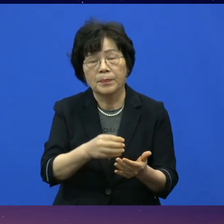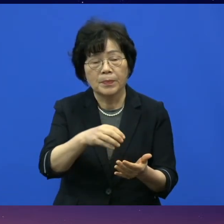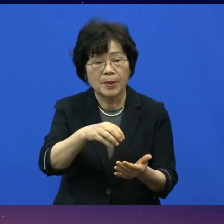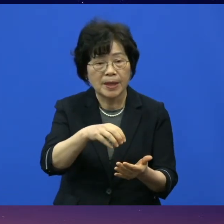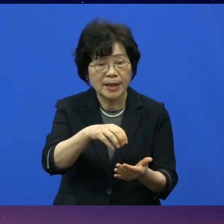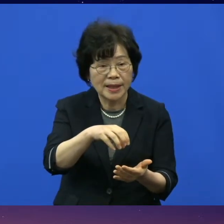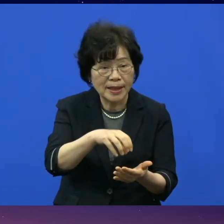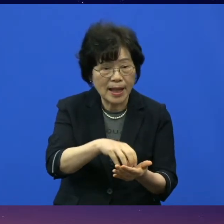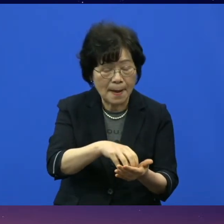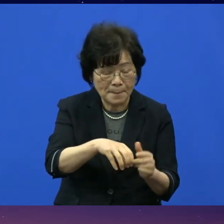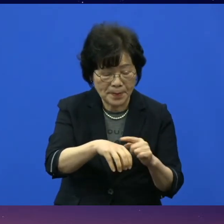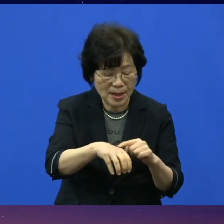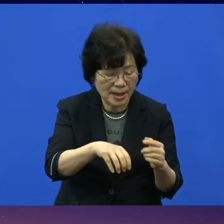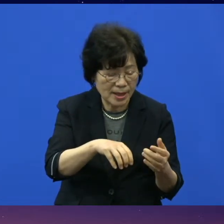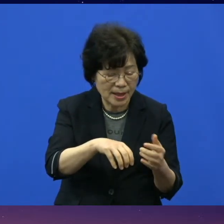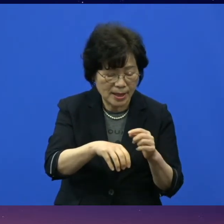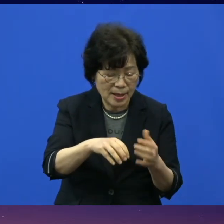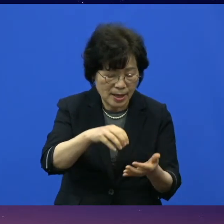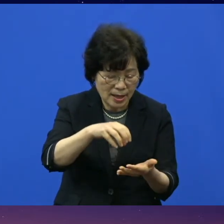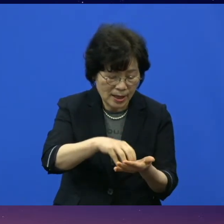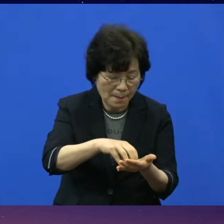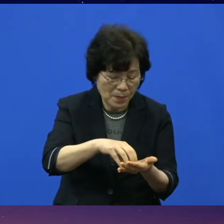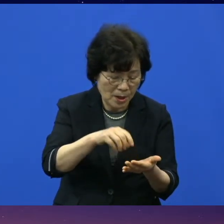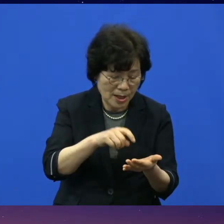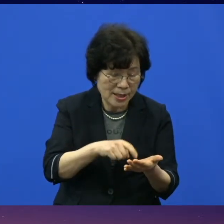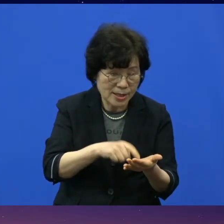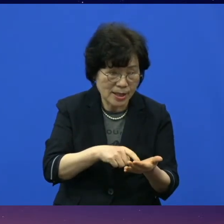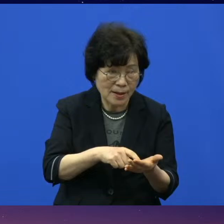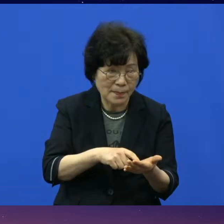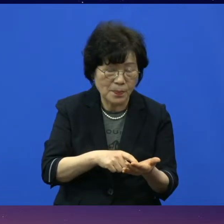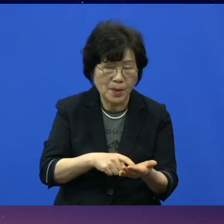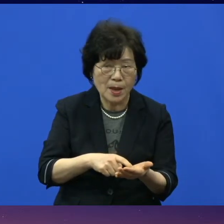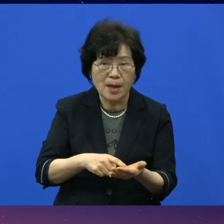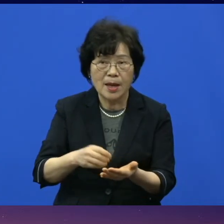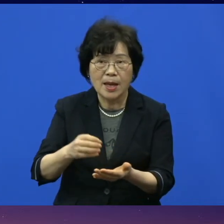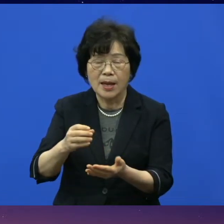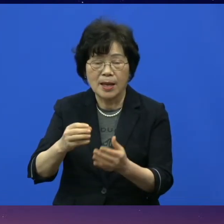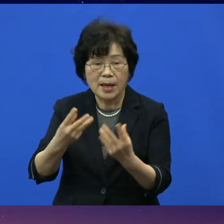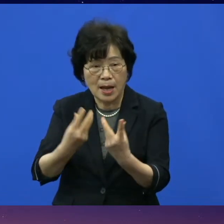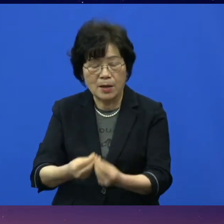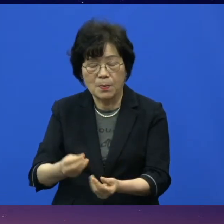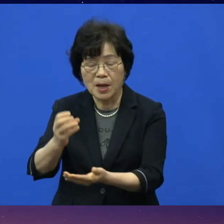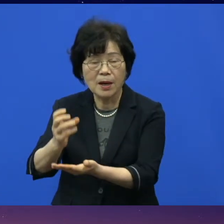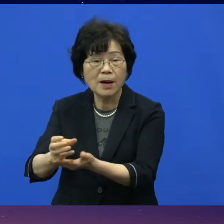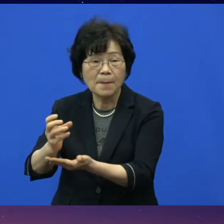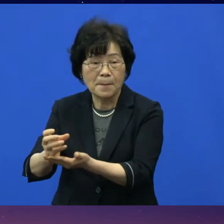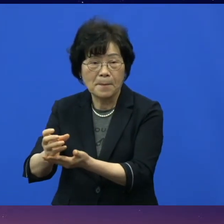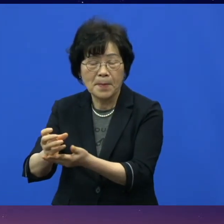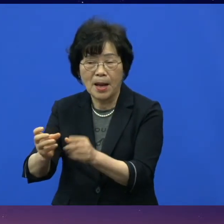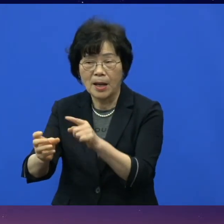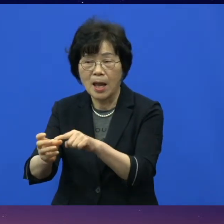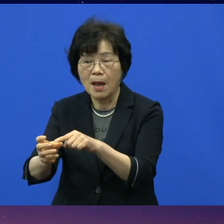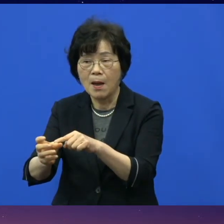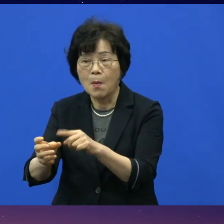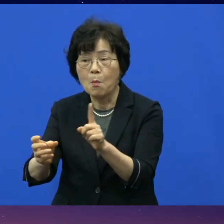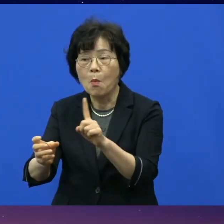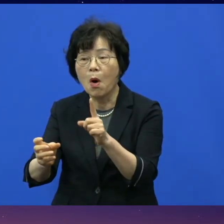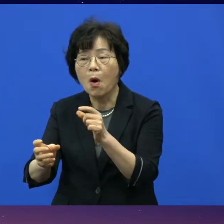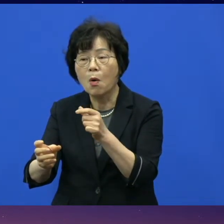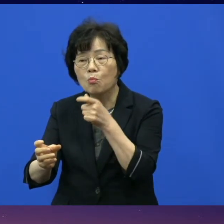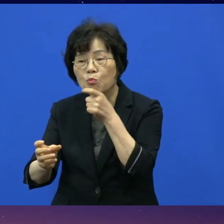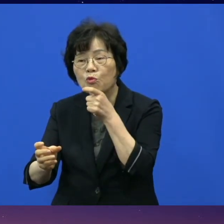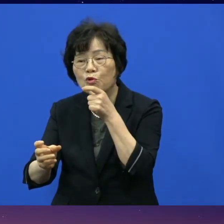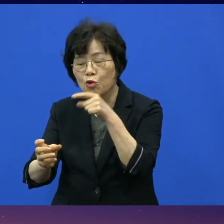쓰임새가 그릇이잖아요. 여기 이제 컵이 하나 있습니다. 컵이 있는데 이 안에 뭐가 들어있을 것 같아요, 여러분? 네, 물이